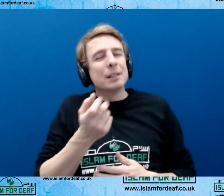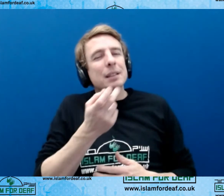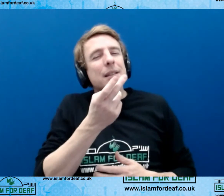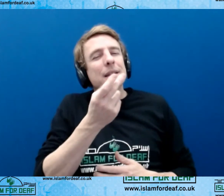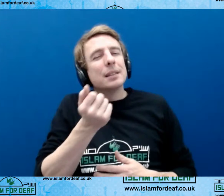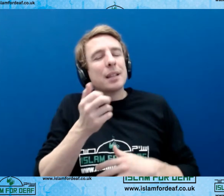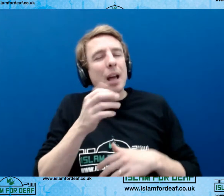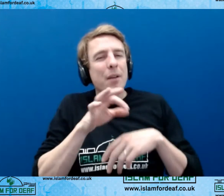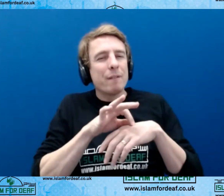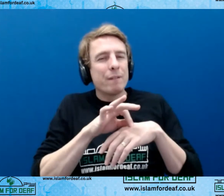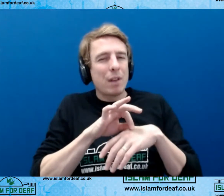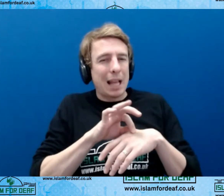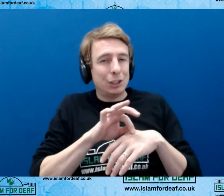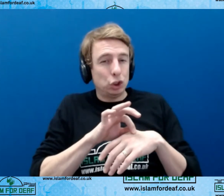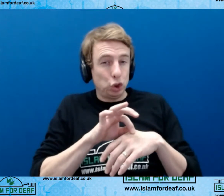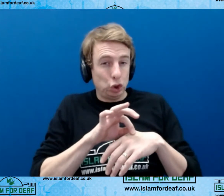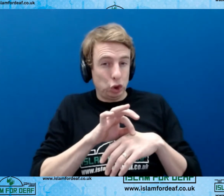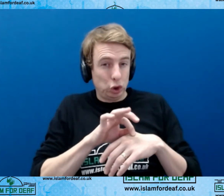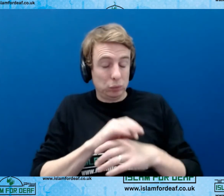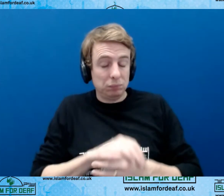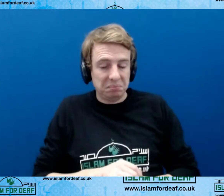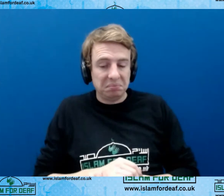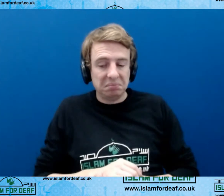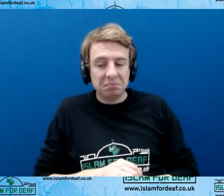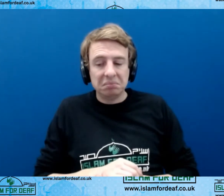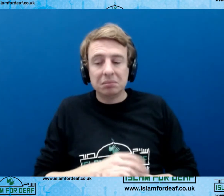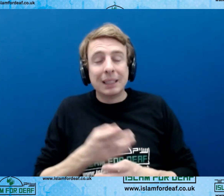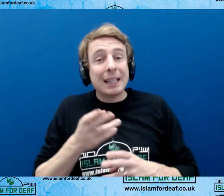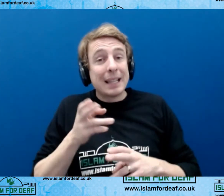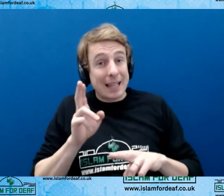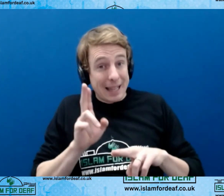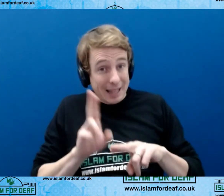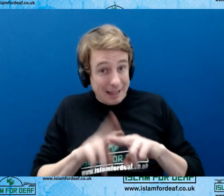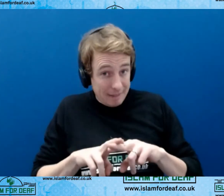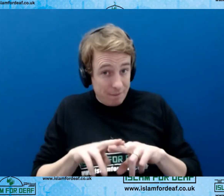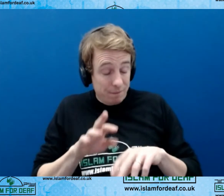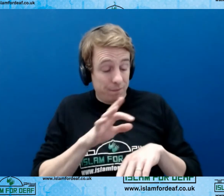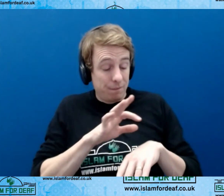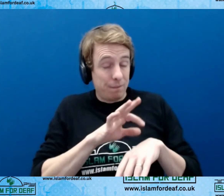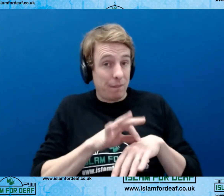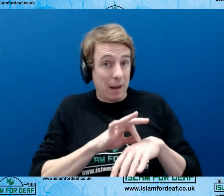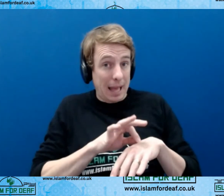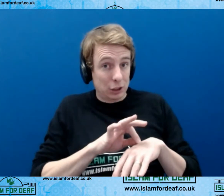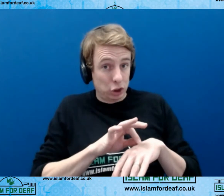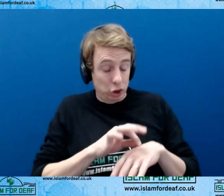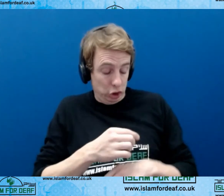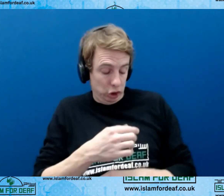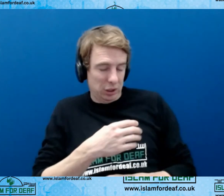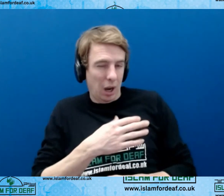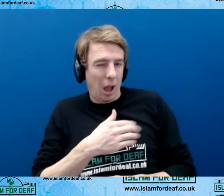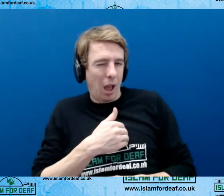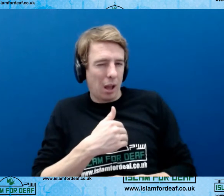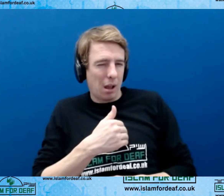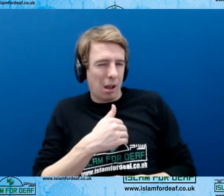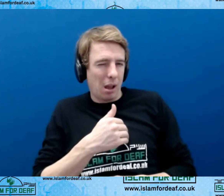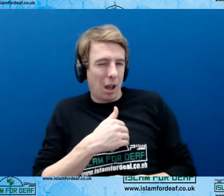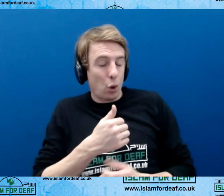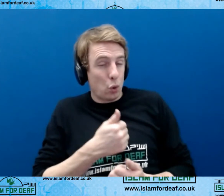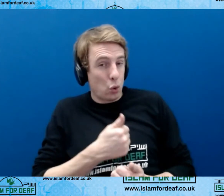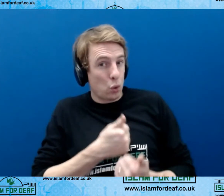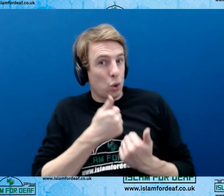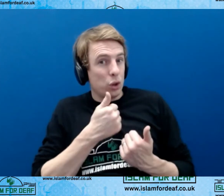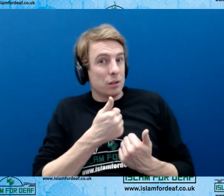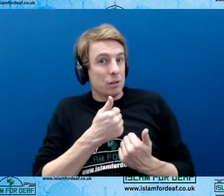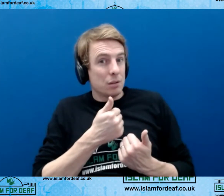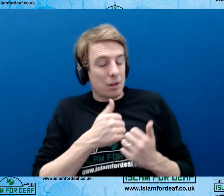it is correct and rectified, then the entire body is rectified. وإذا فسدت فسد الجسد كله.